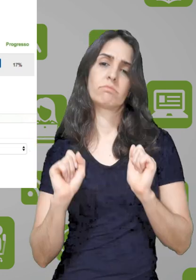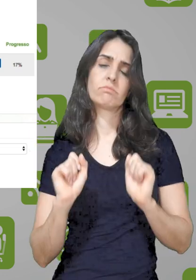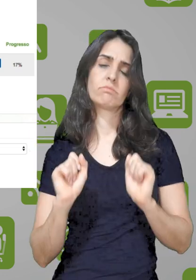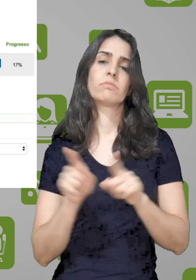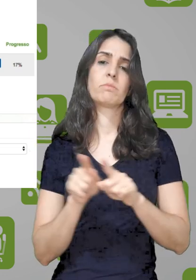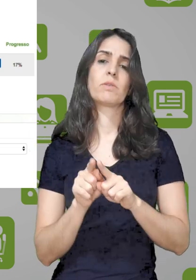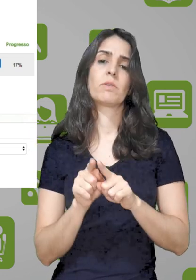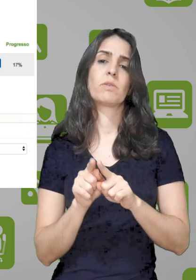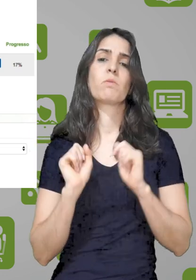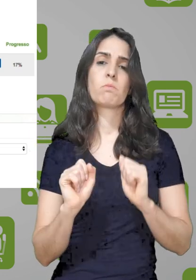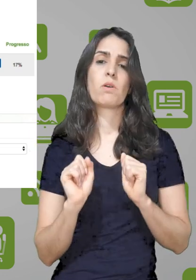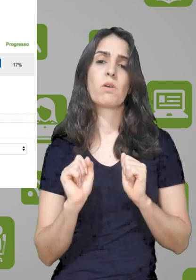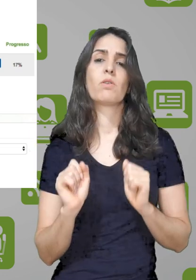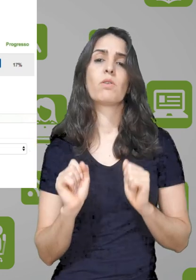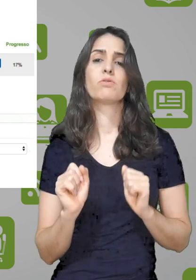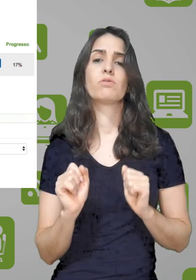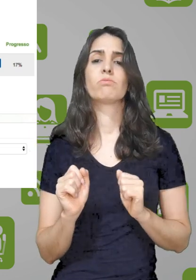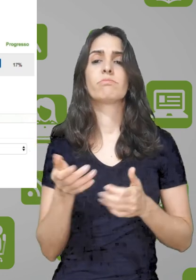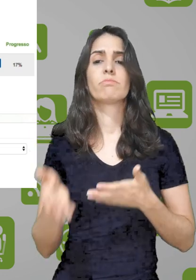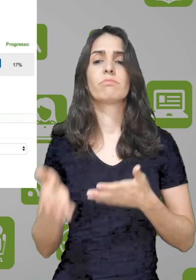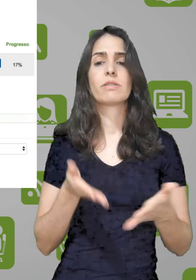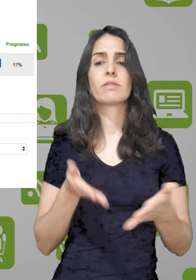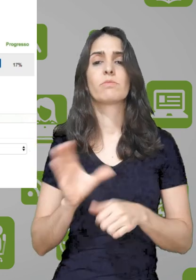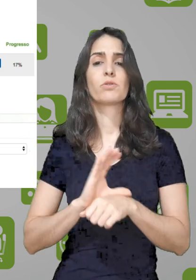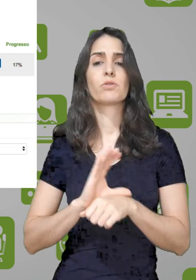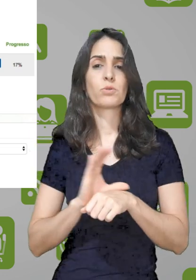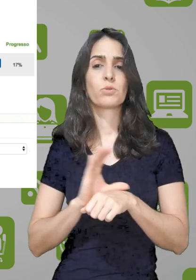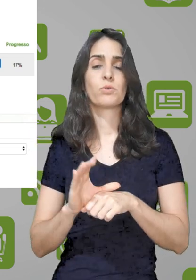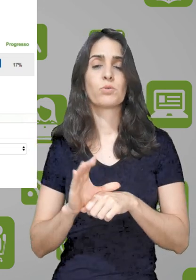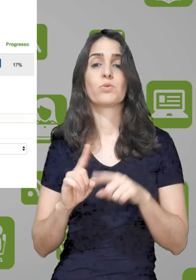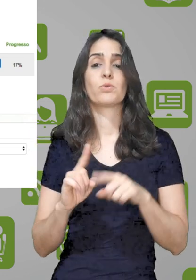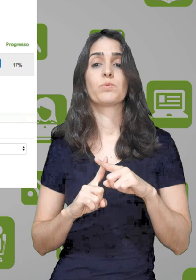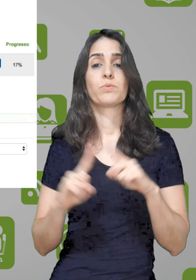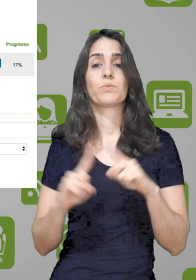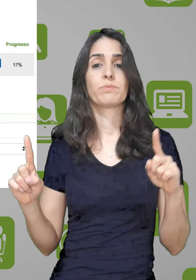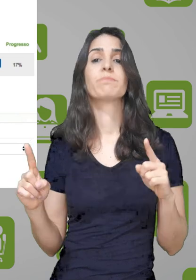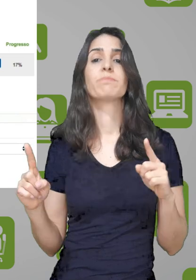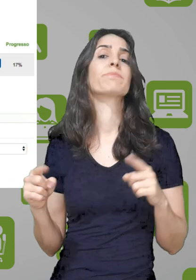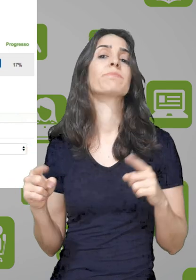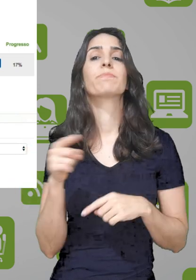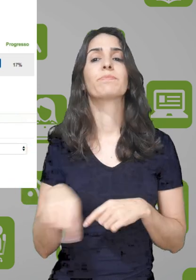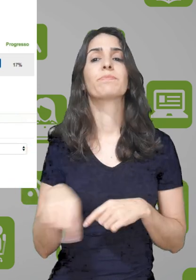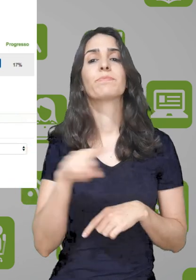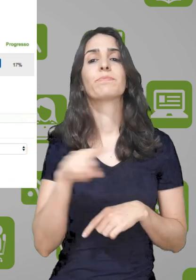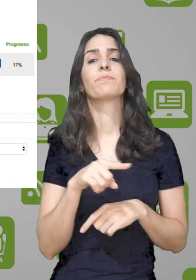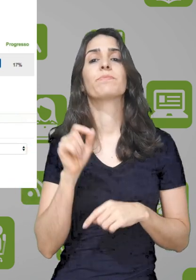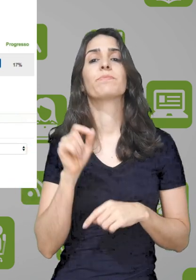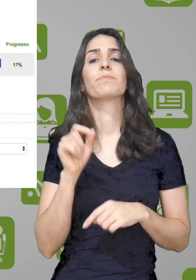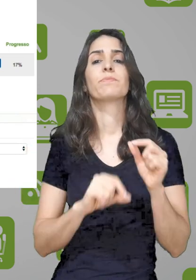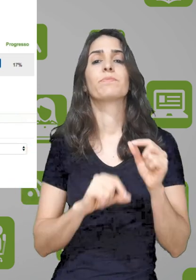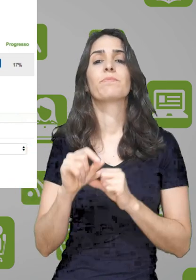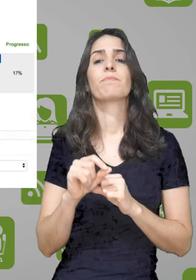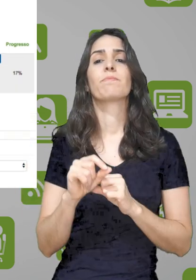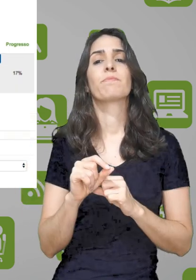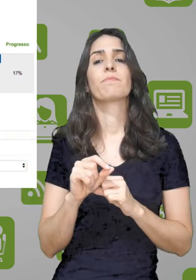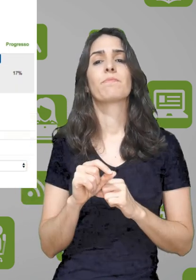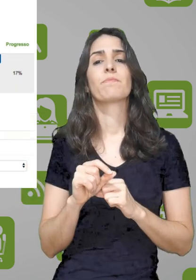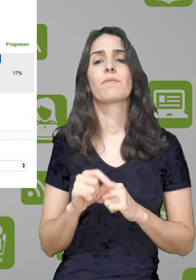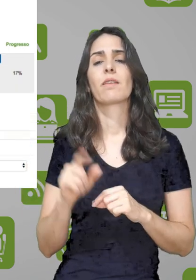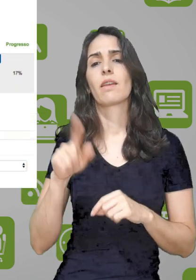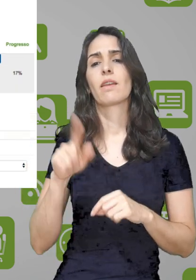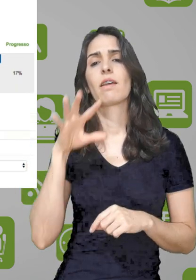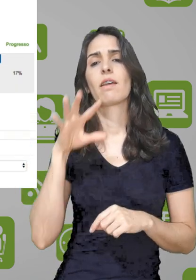uma mensagem para o aluno indo pelo caminho dos participantes do curso, mas aqui eu já tenho